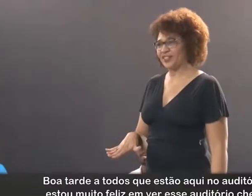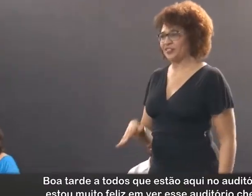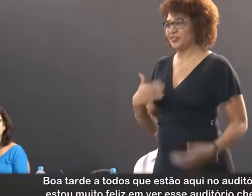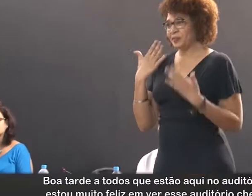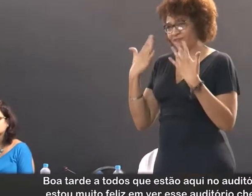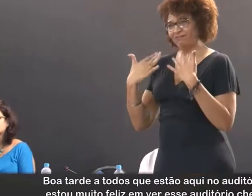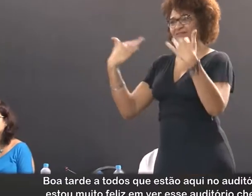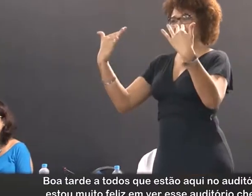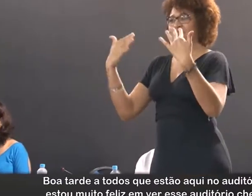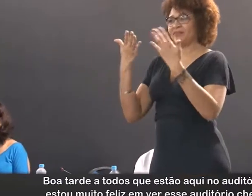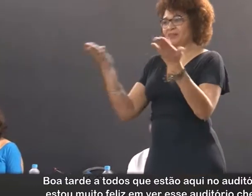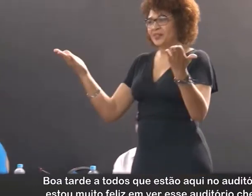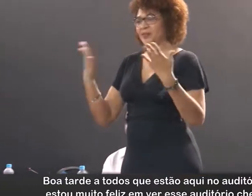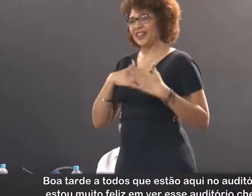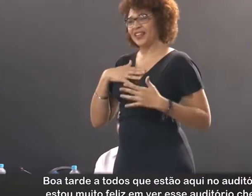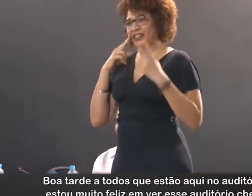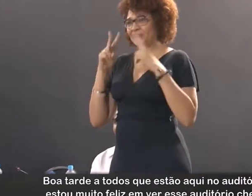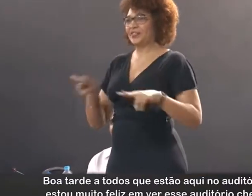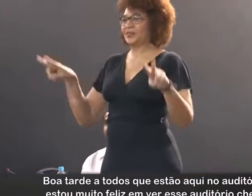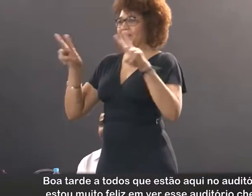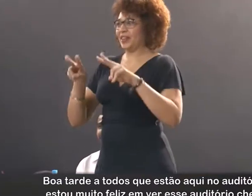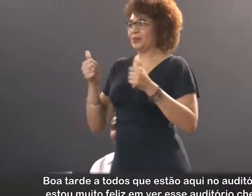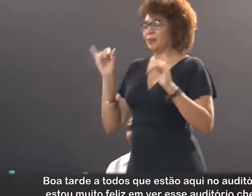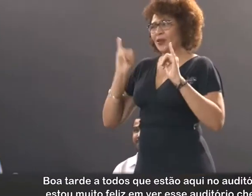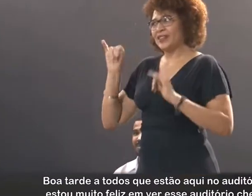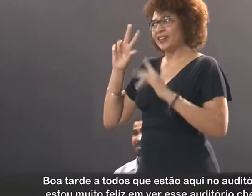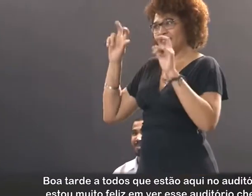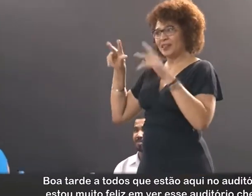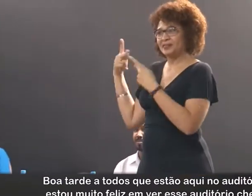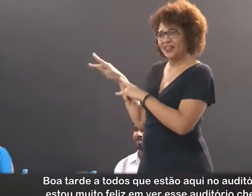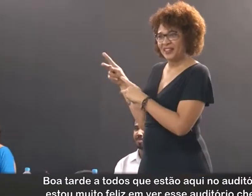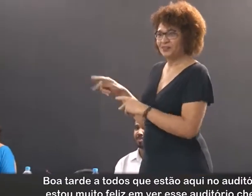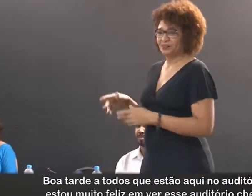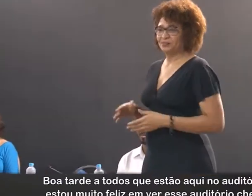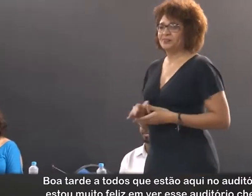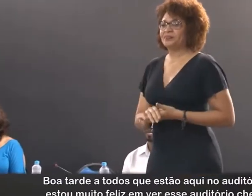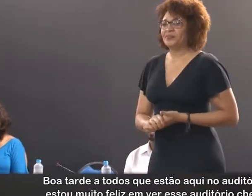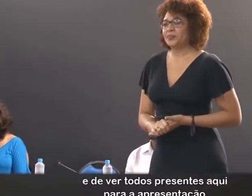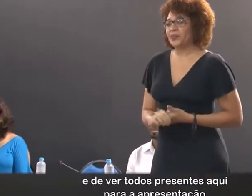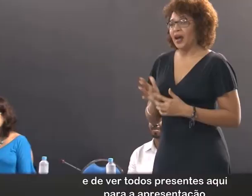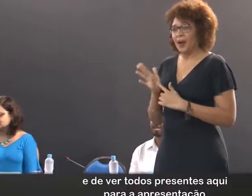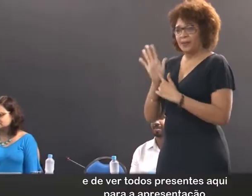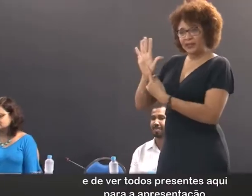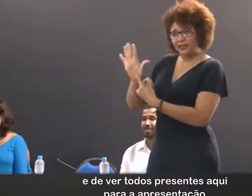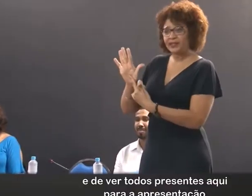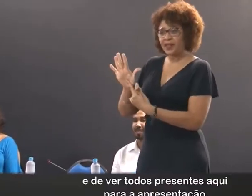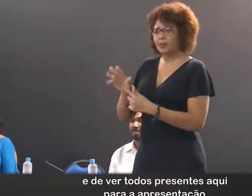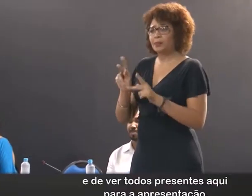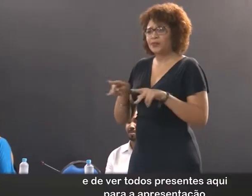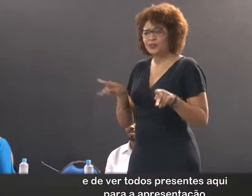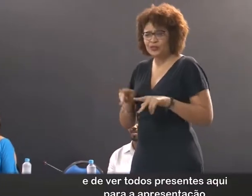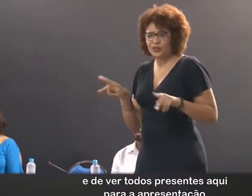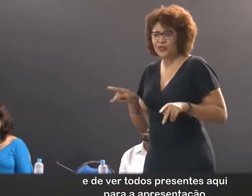Olá, boa tarde a todos que estão aqui no auditório. Estou muito feliz de ver esse auditório cheio e de ver todos aqui presentes